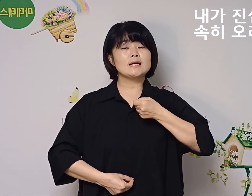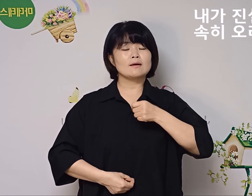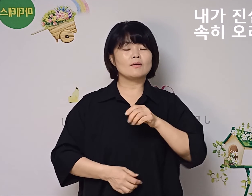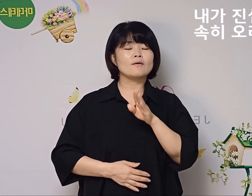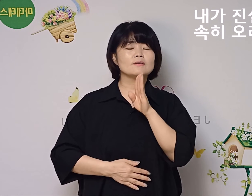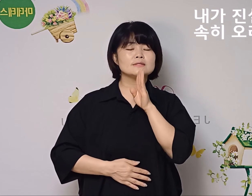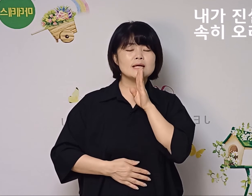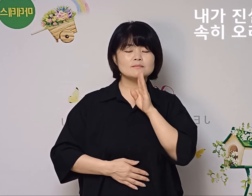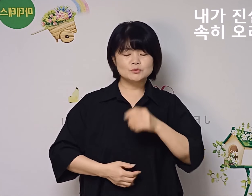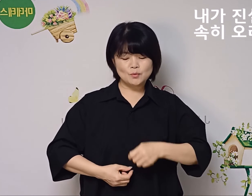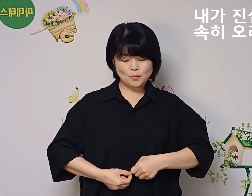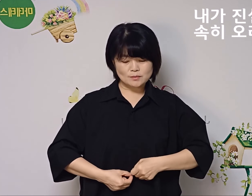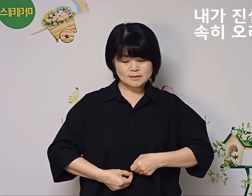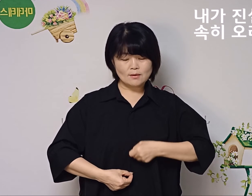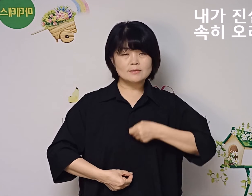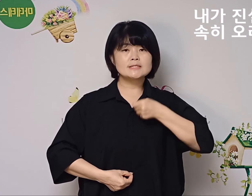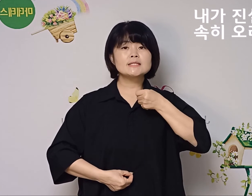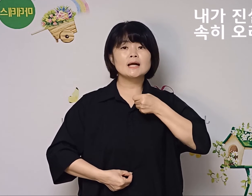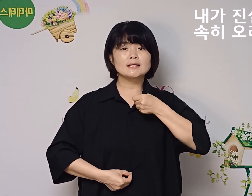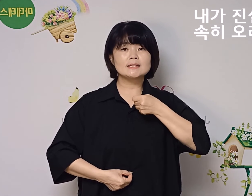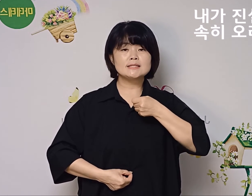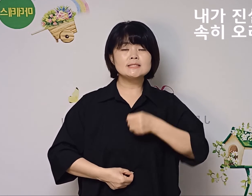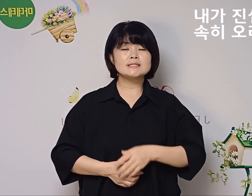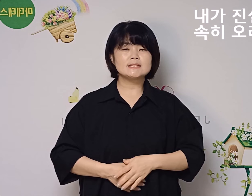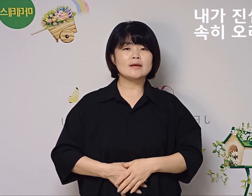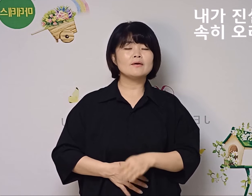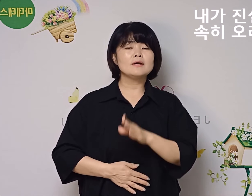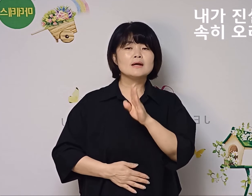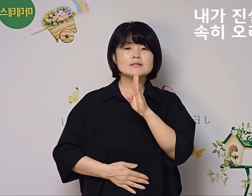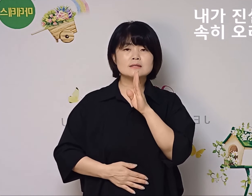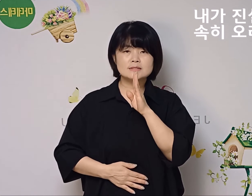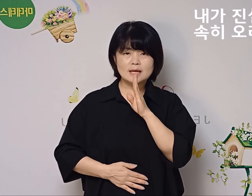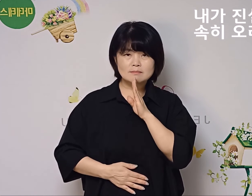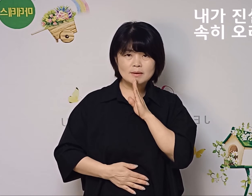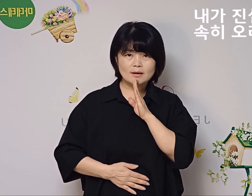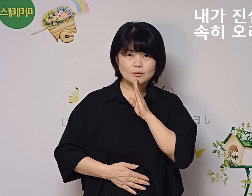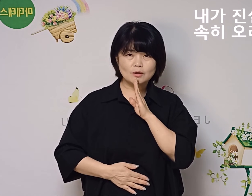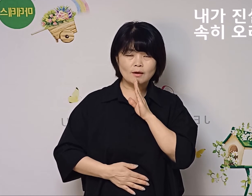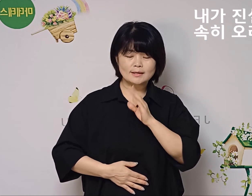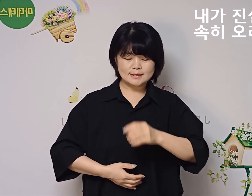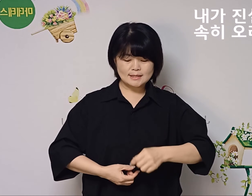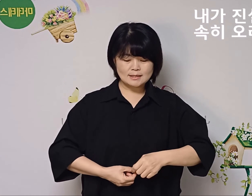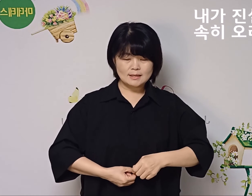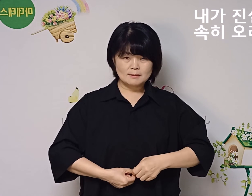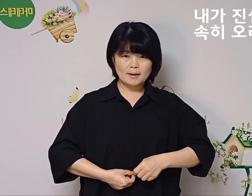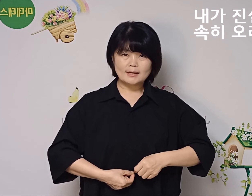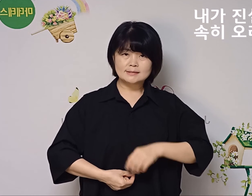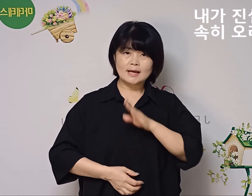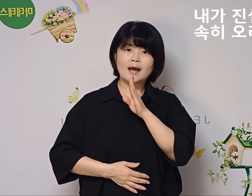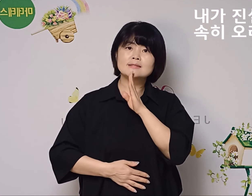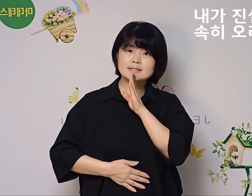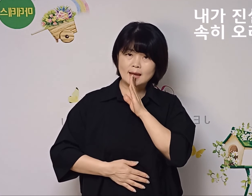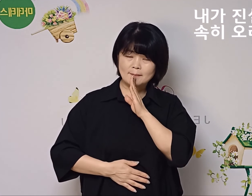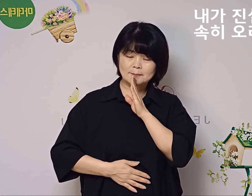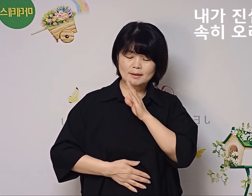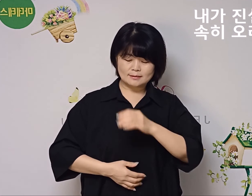거. 참으로 정직한 게 진실이에요. 그래서 참하고 더하기 바르다